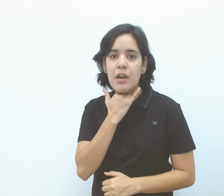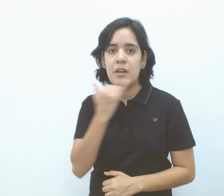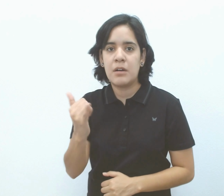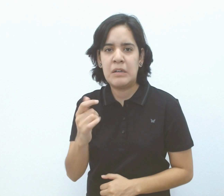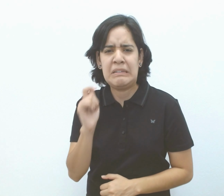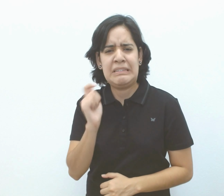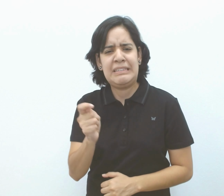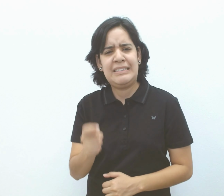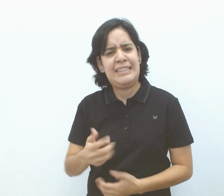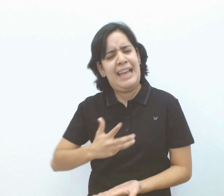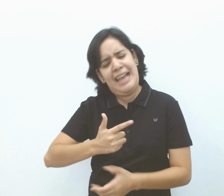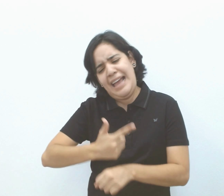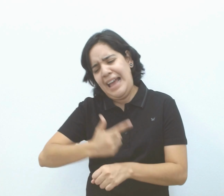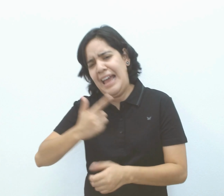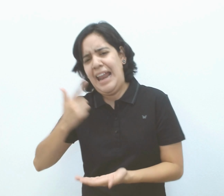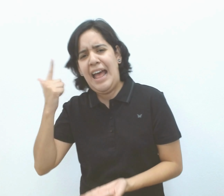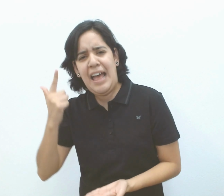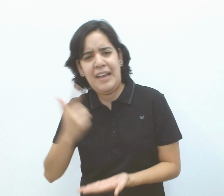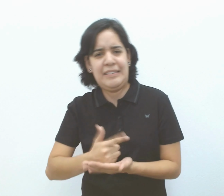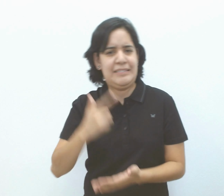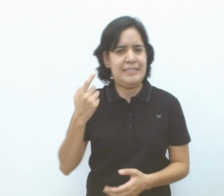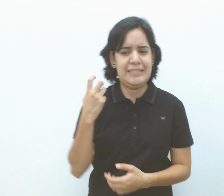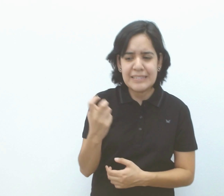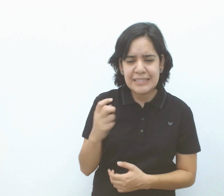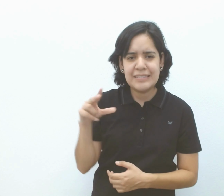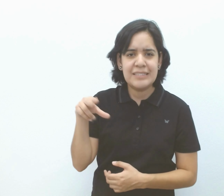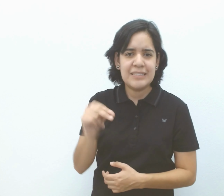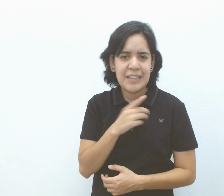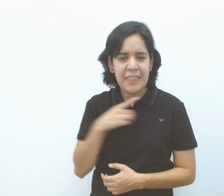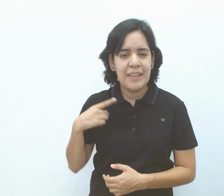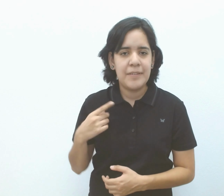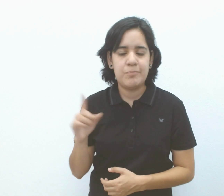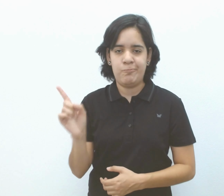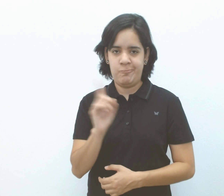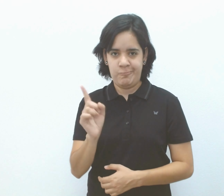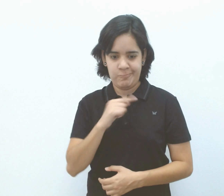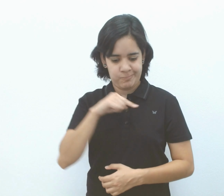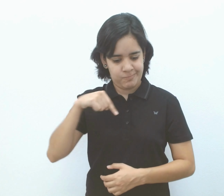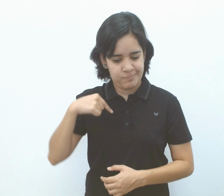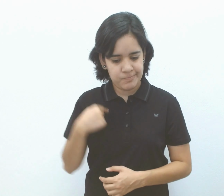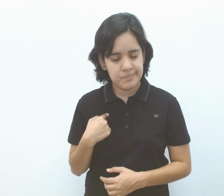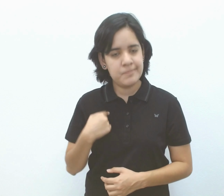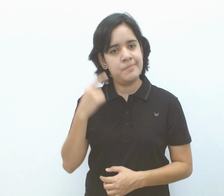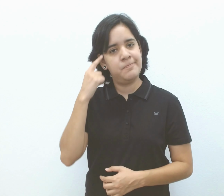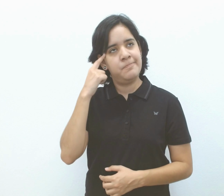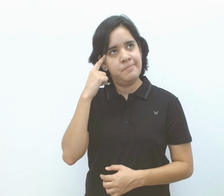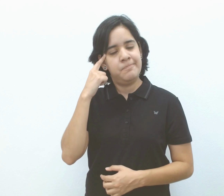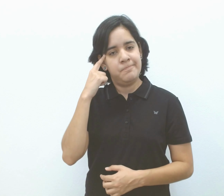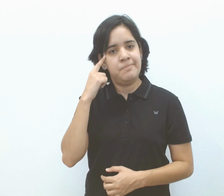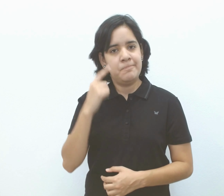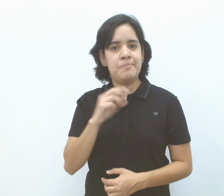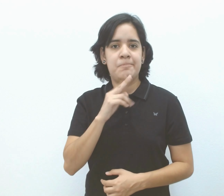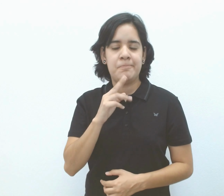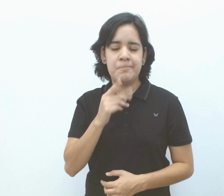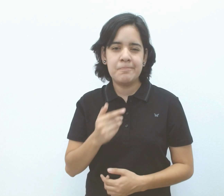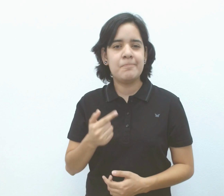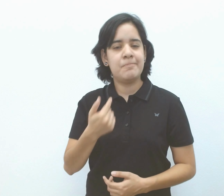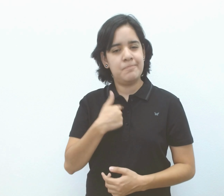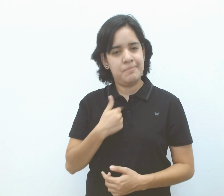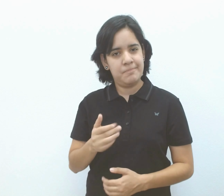tragedia, sino una oportunidad de aprender y de corregir. Y en ese proceso, esta mentirita que dijeron cuando no quisieron reconocer que rompieron